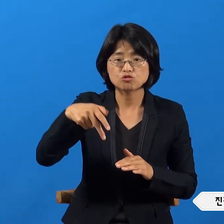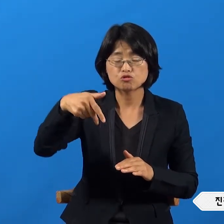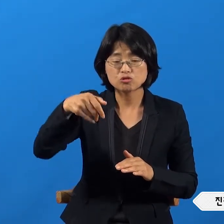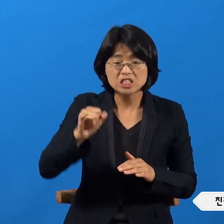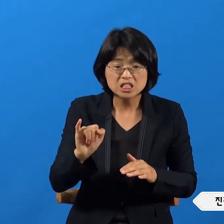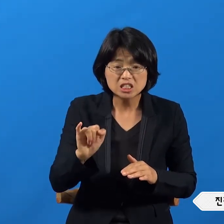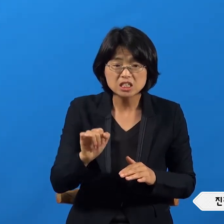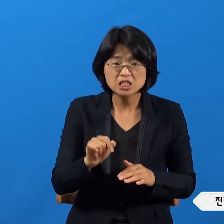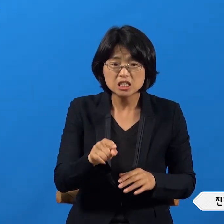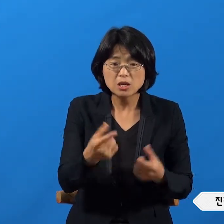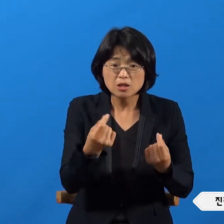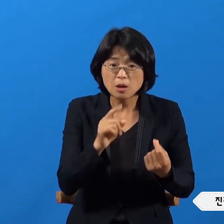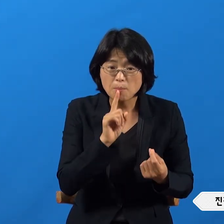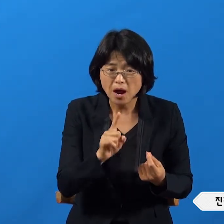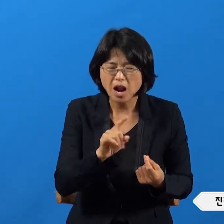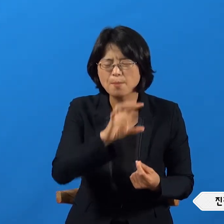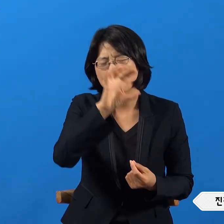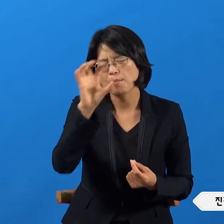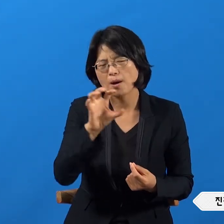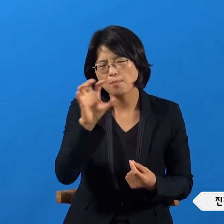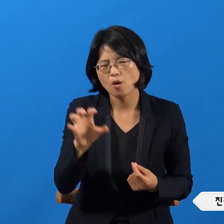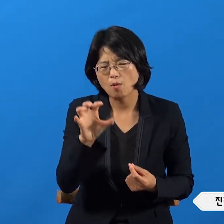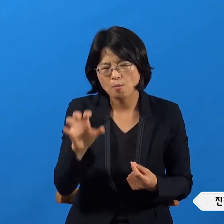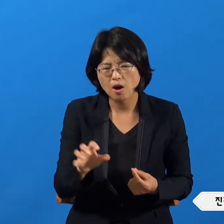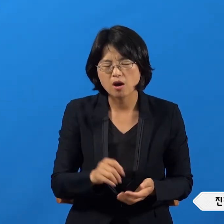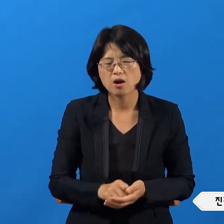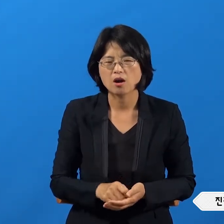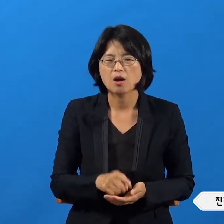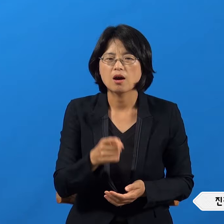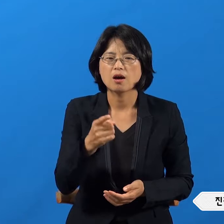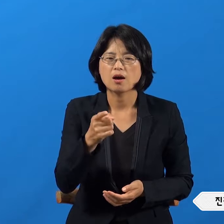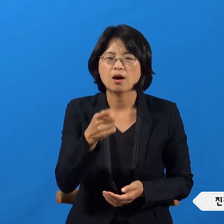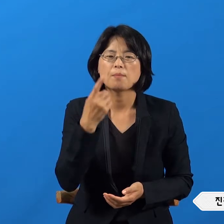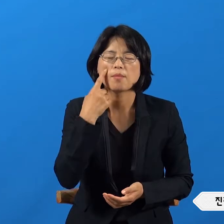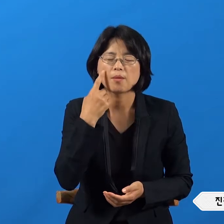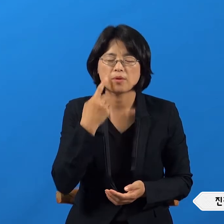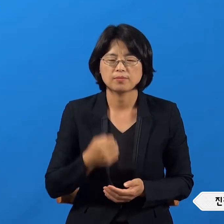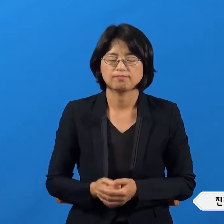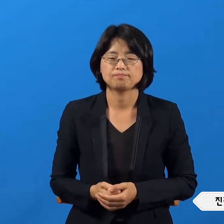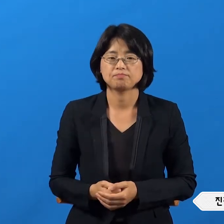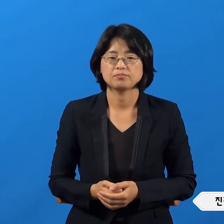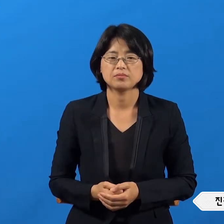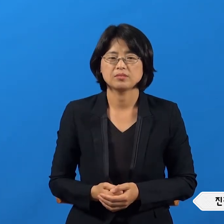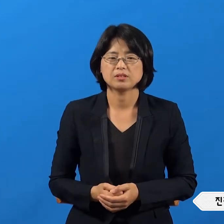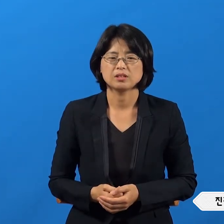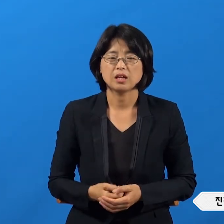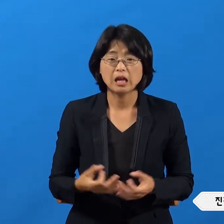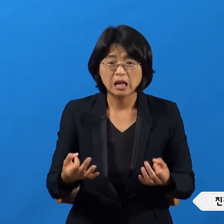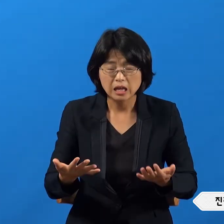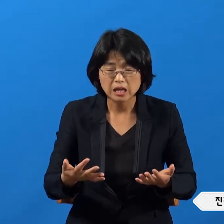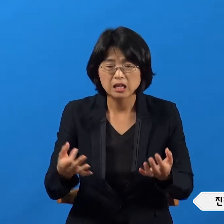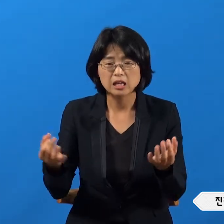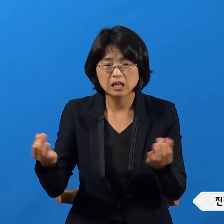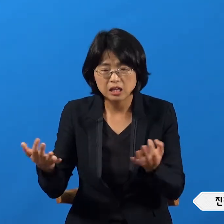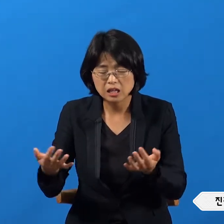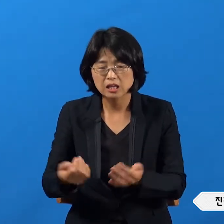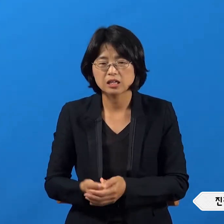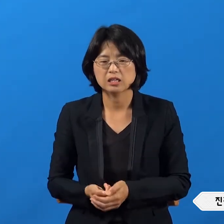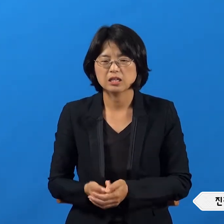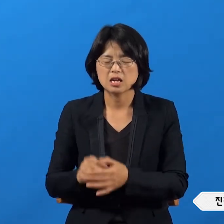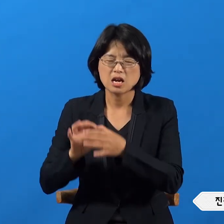반복하는가를 주목해 보십시오. 틈만 나면, 기회만 되면 끊임없이 이야기합니다.